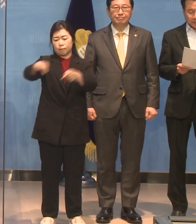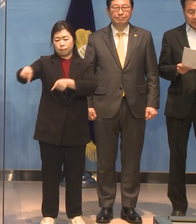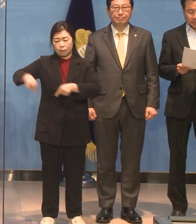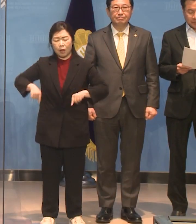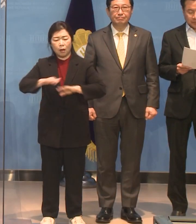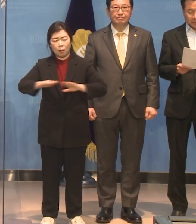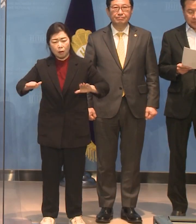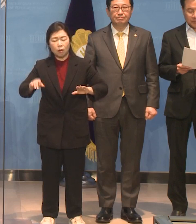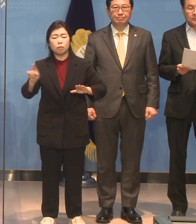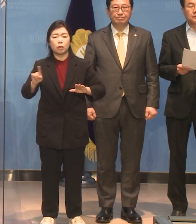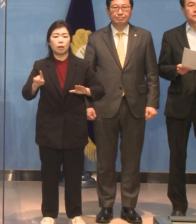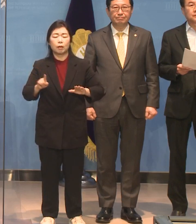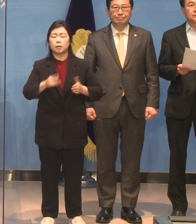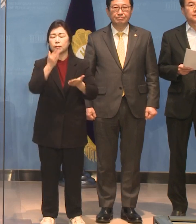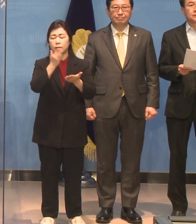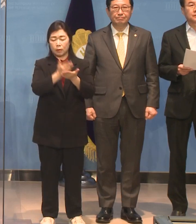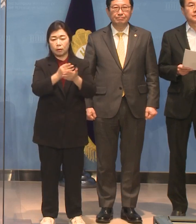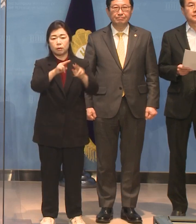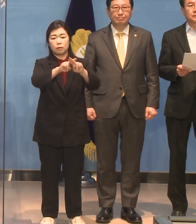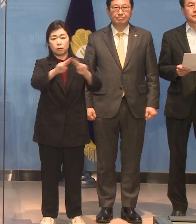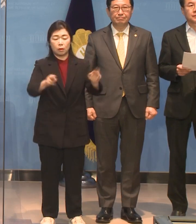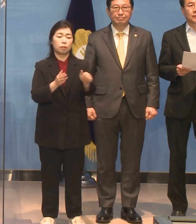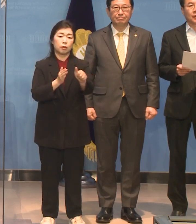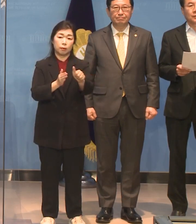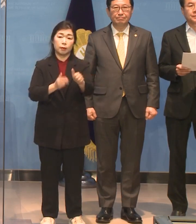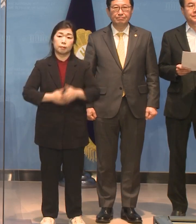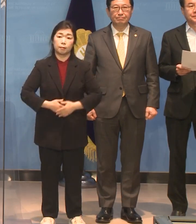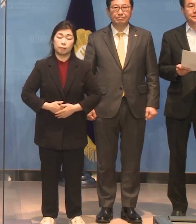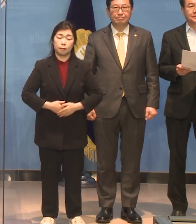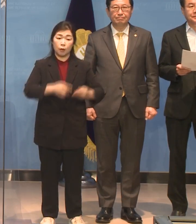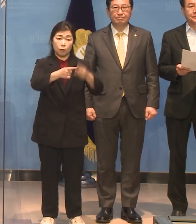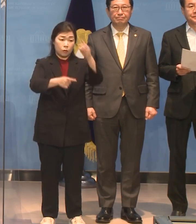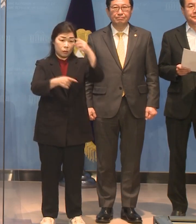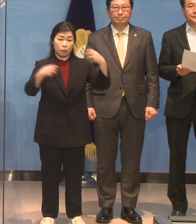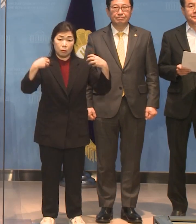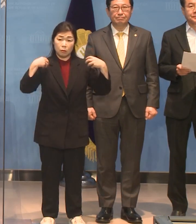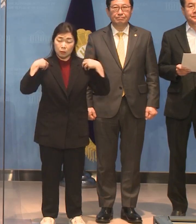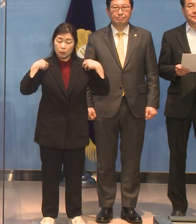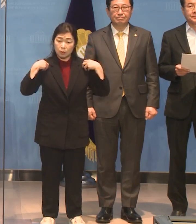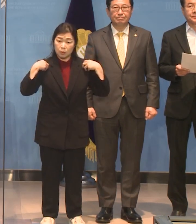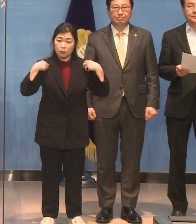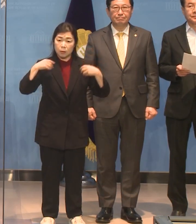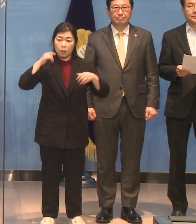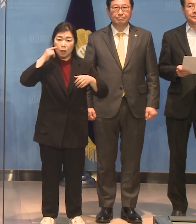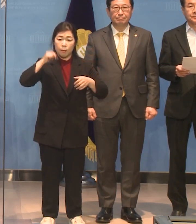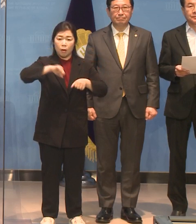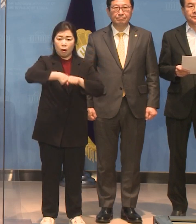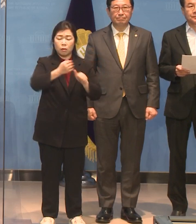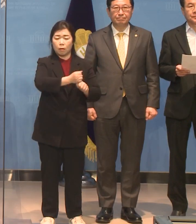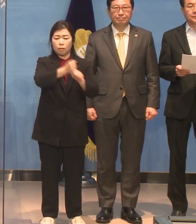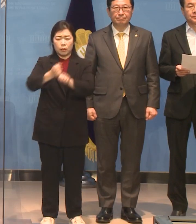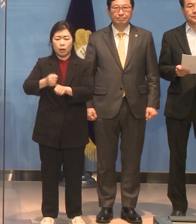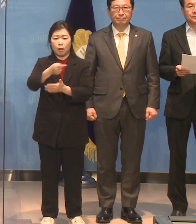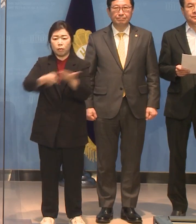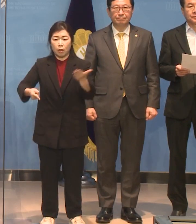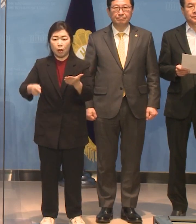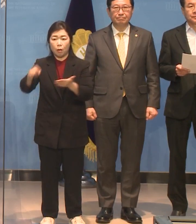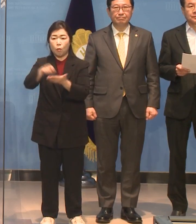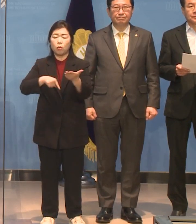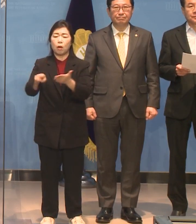강제 동원해법을 당장 철회하십시오 윤석열 정권의 제3자 변제 강제동원해법은